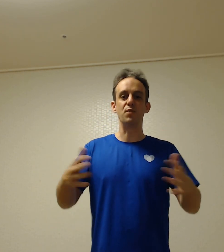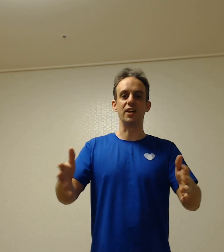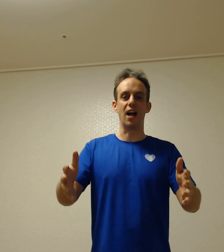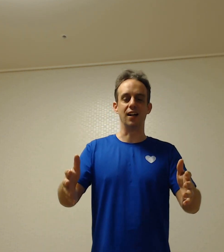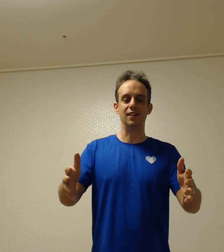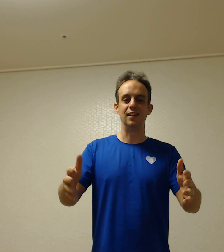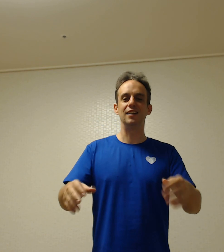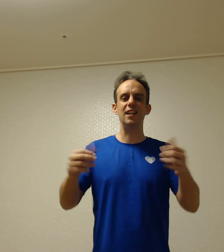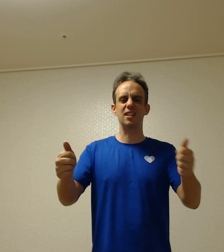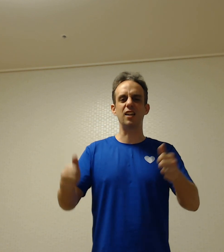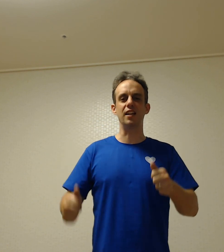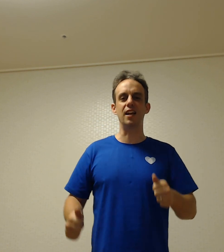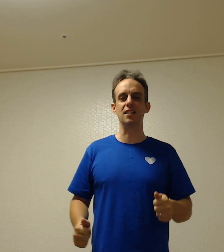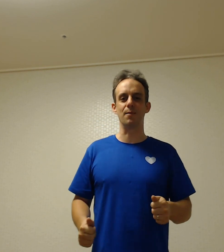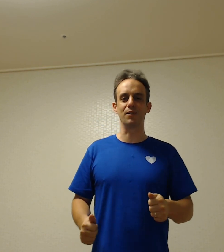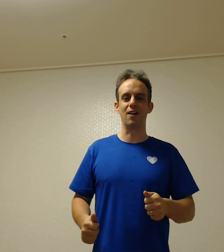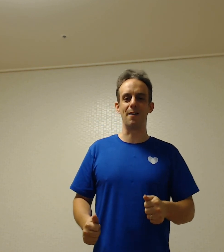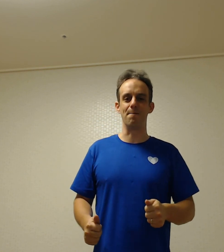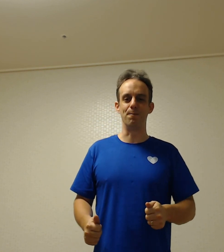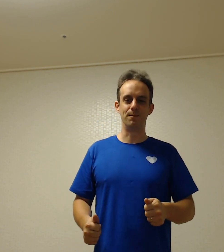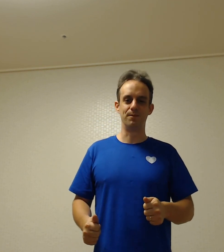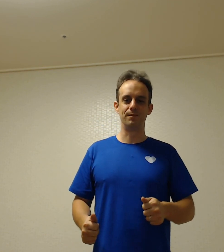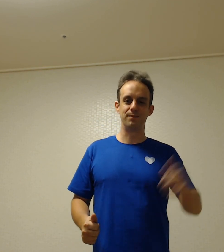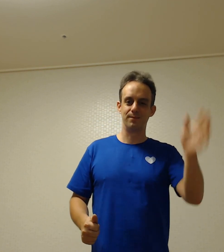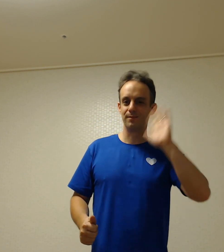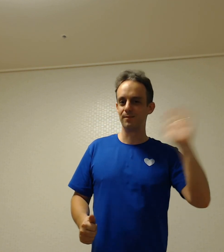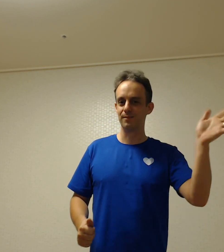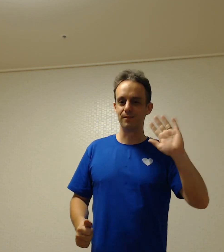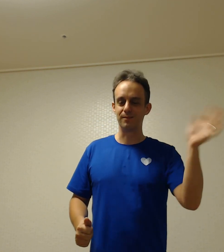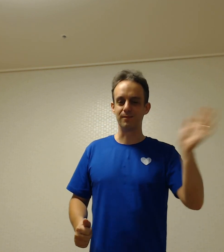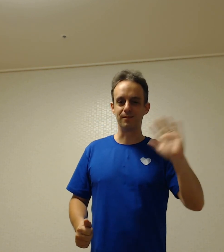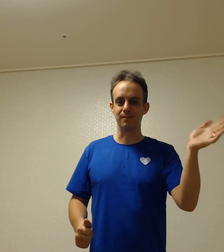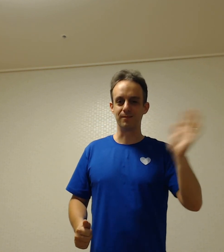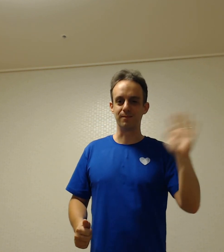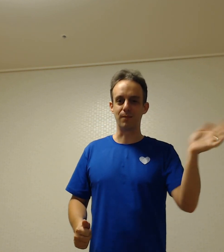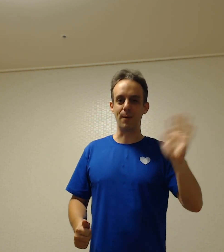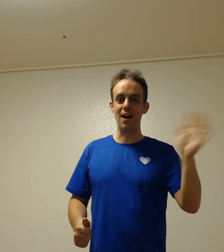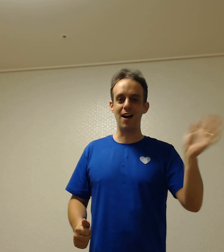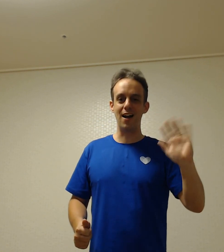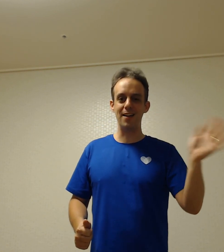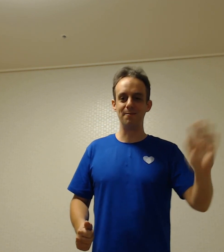배웁시다. Let's study again sometime. Bye-bye.